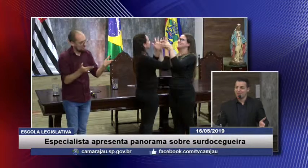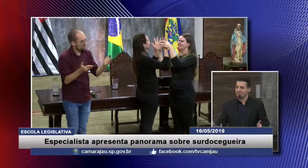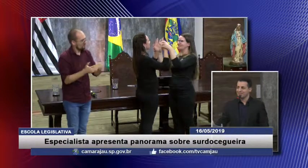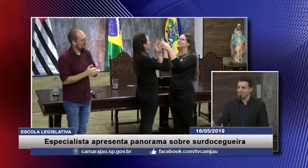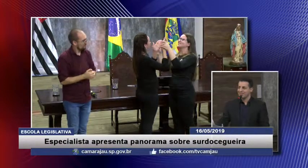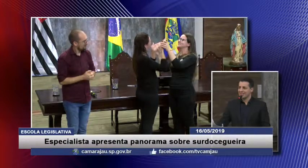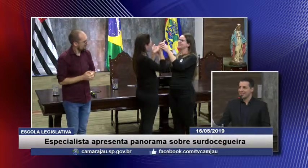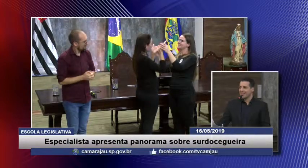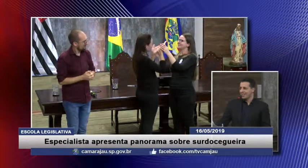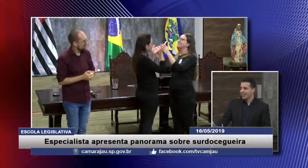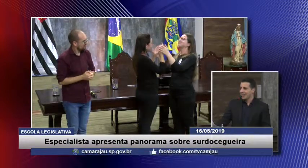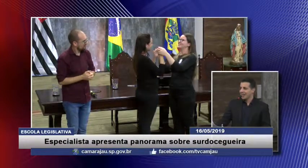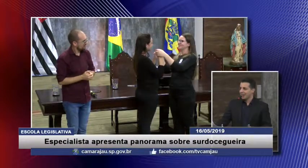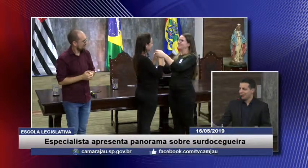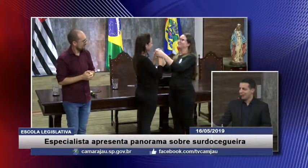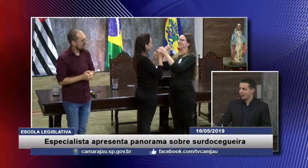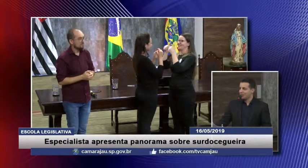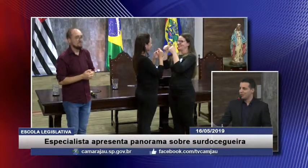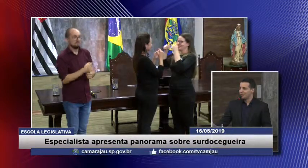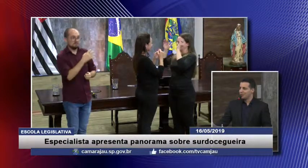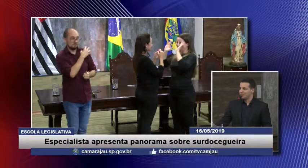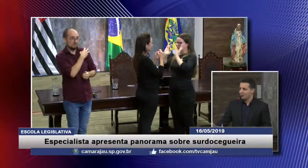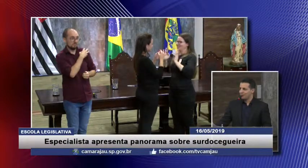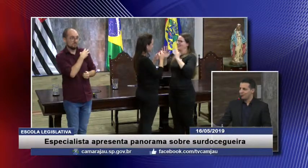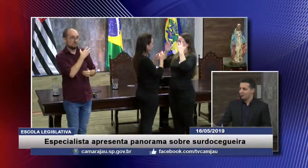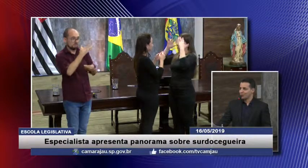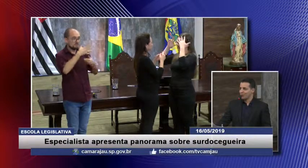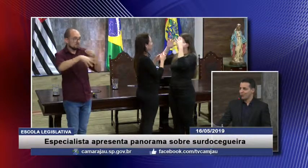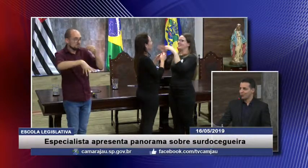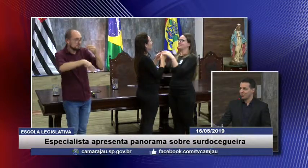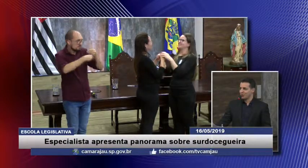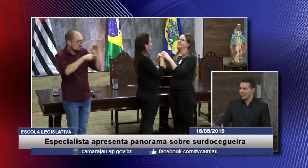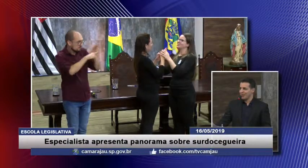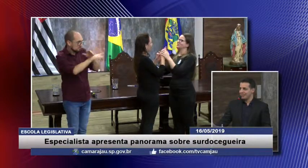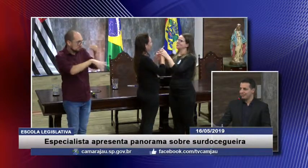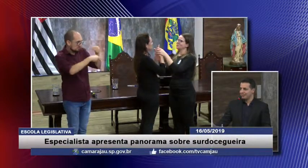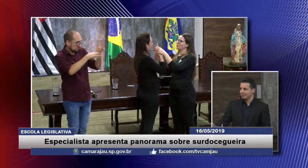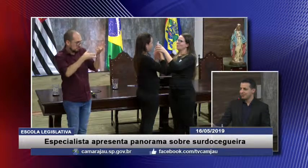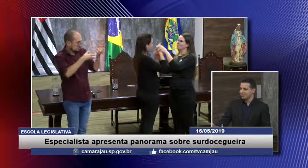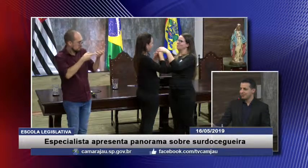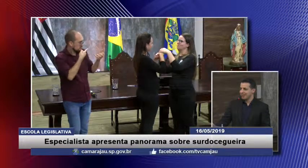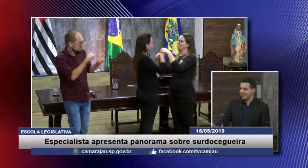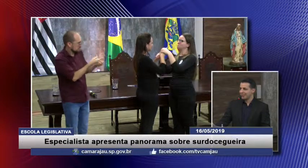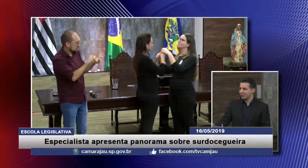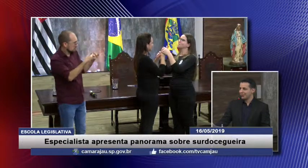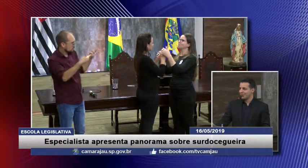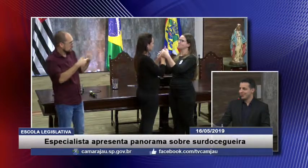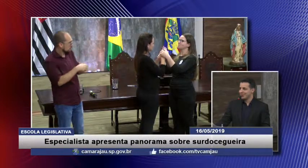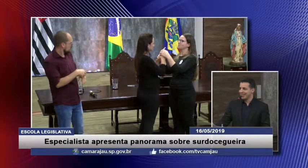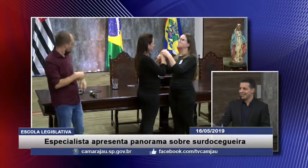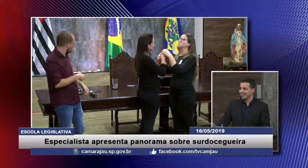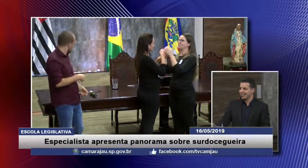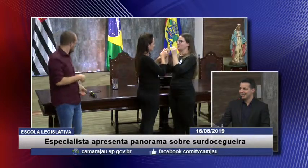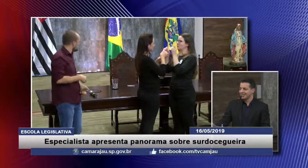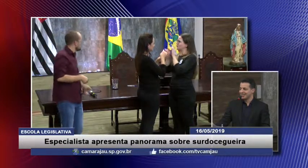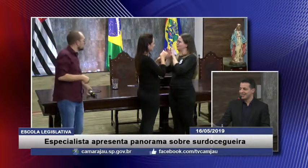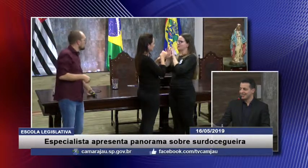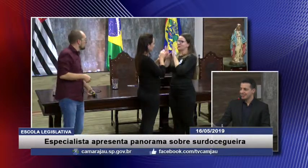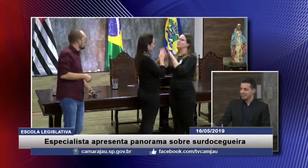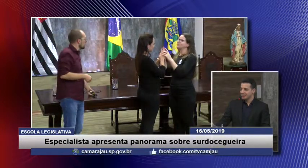noite. A Lara gostaria de fazer as suas considerações finais? Adalto, Marcela?